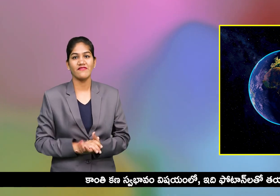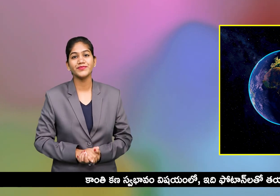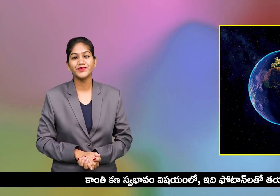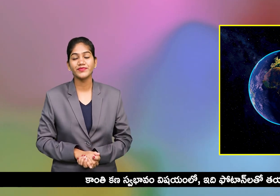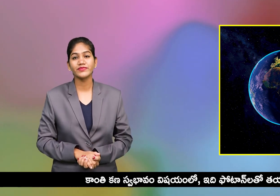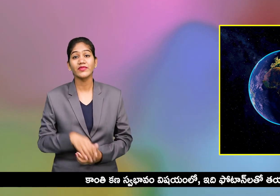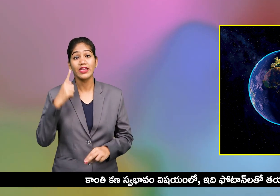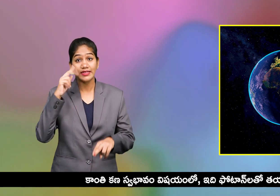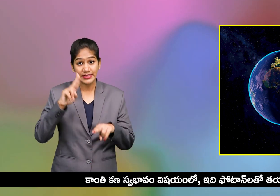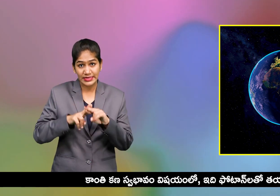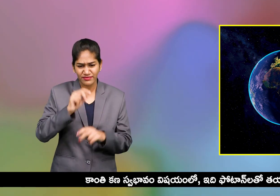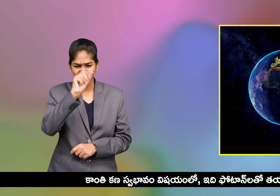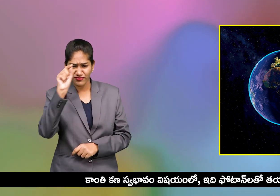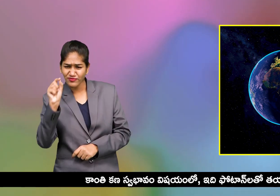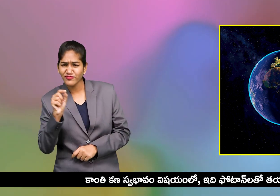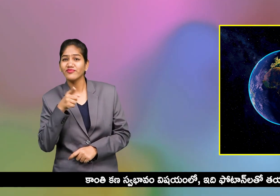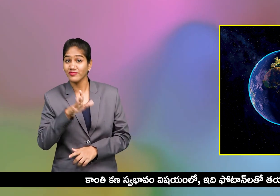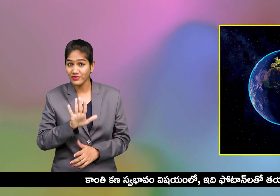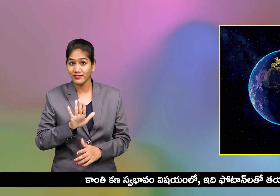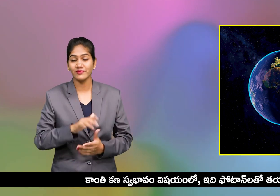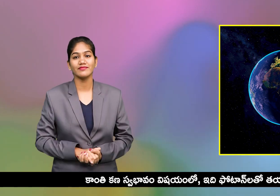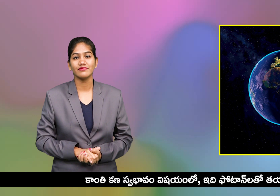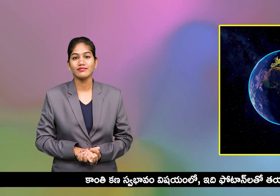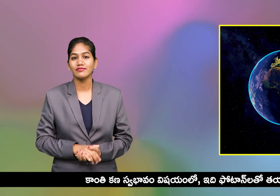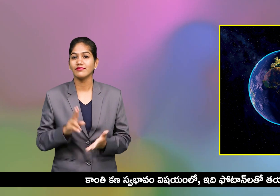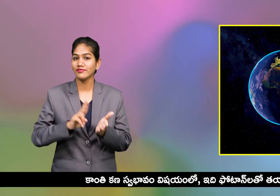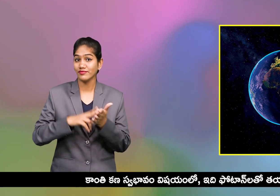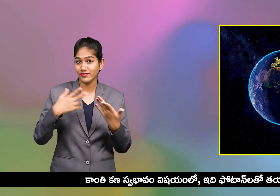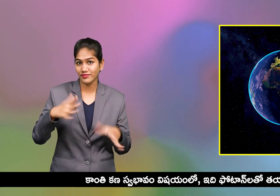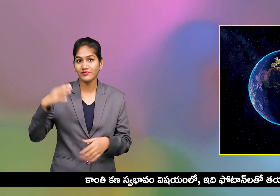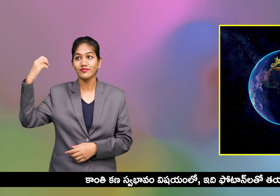కాంతి కణ స్వభావం విషయంలో ఇది ఫోటాన్లతో తయారు చేయబడింది.